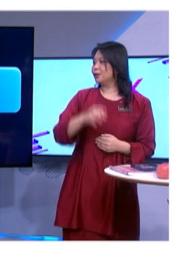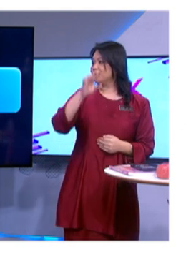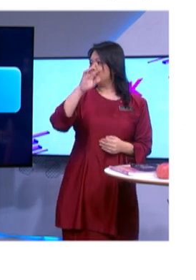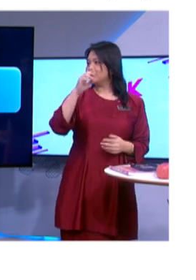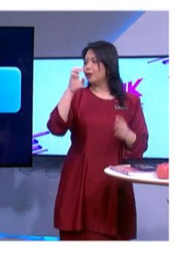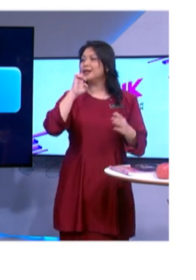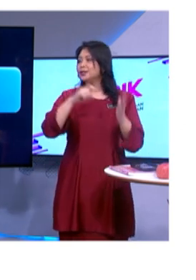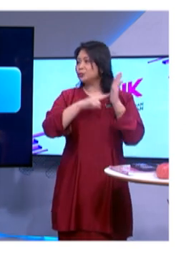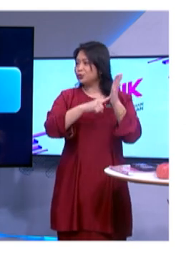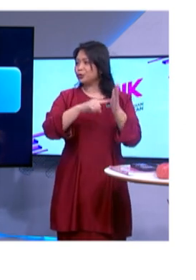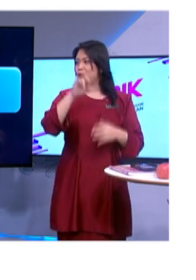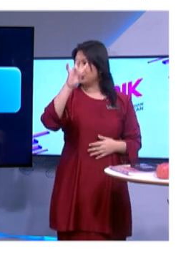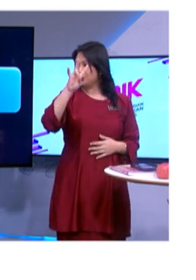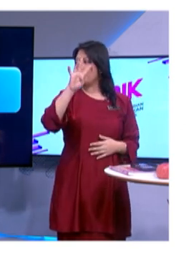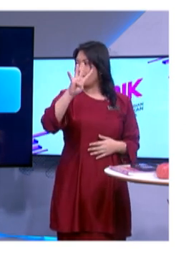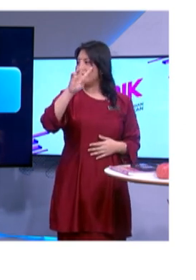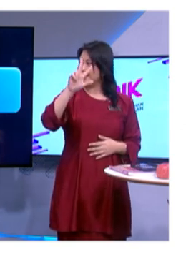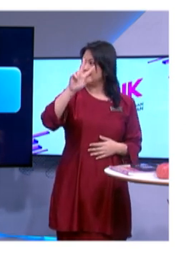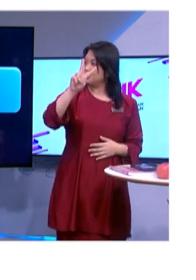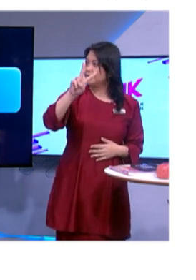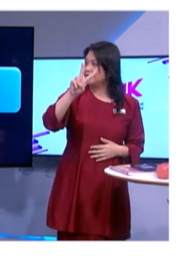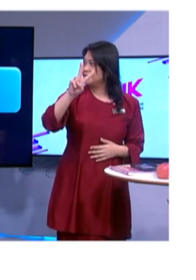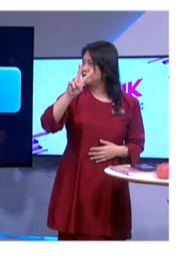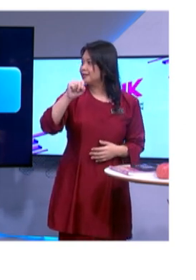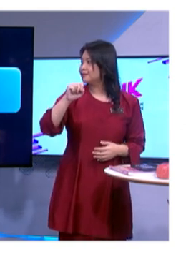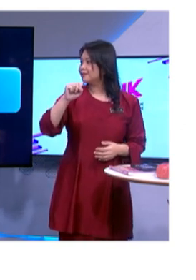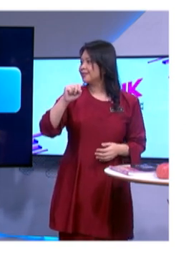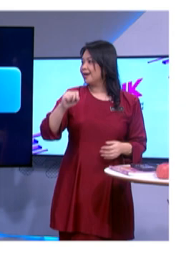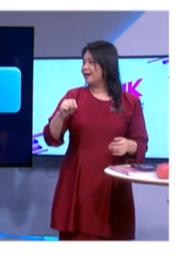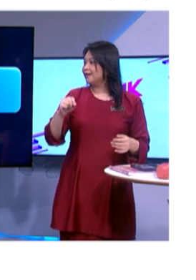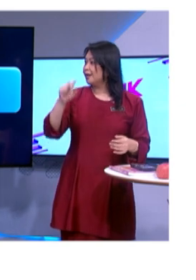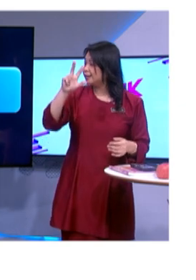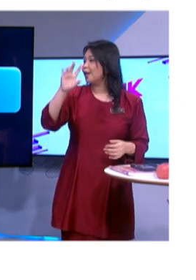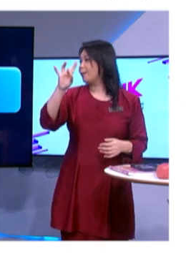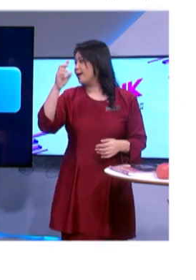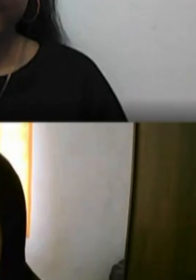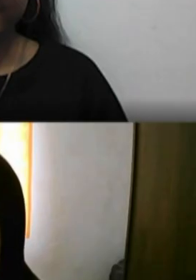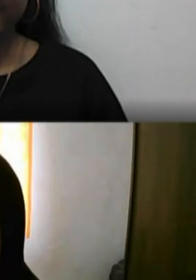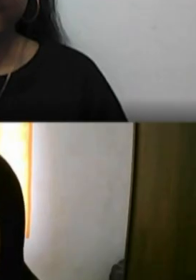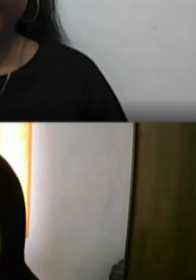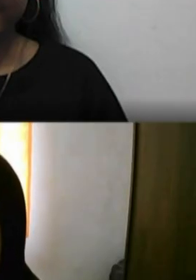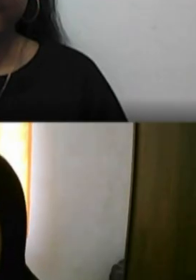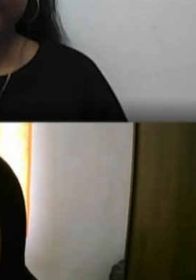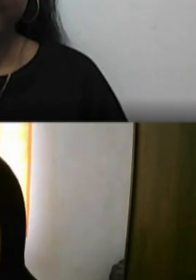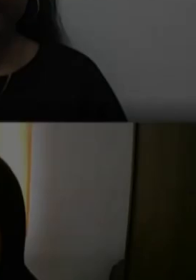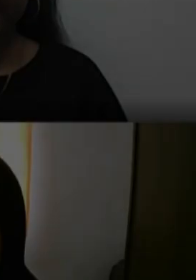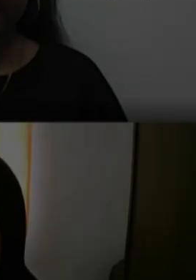G.NA dengan tunjuk 7432 743 80386 pa oke so